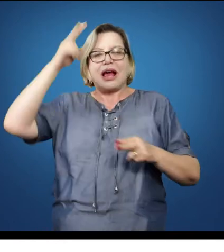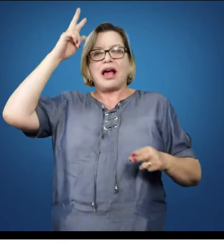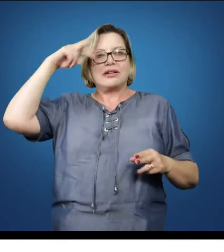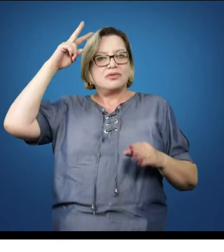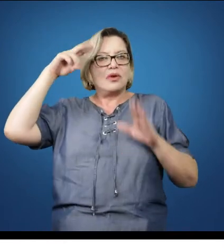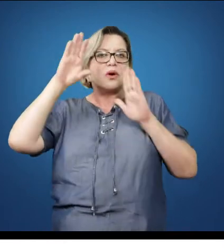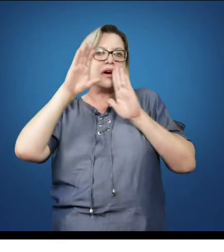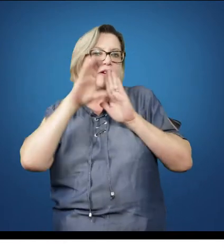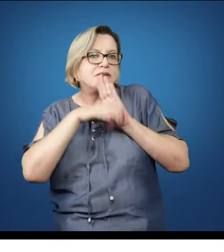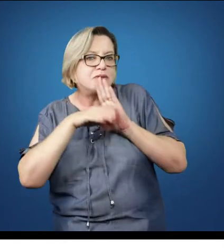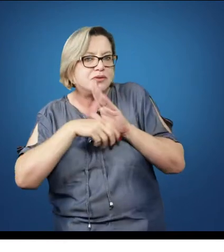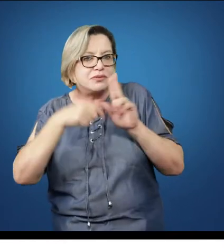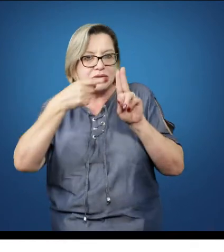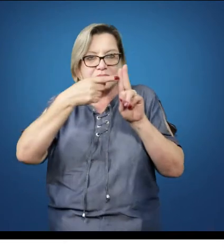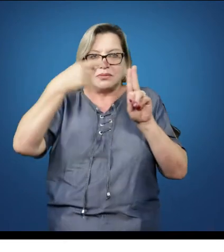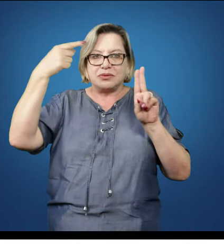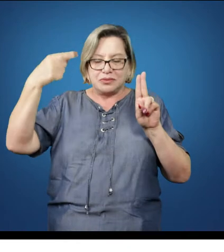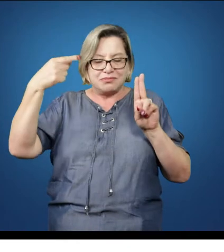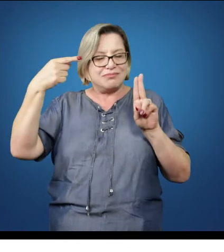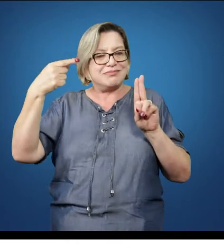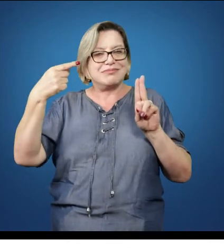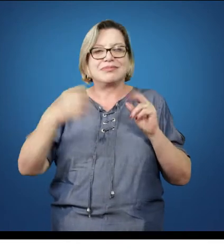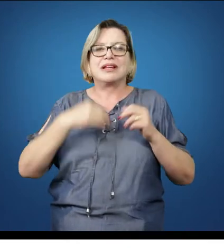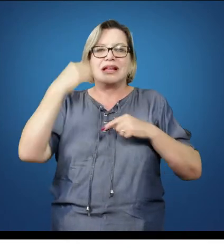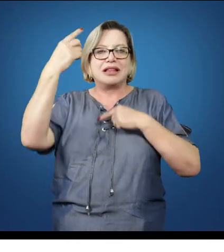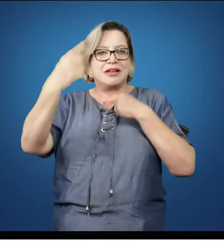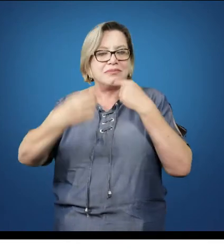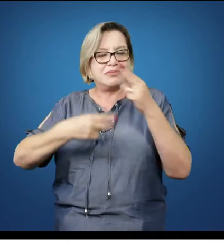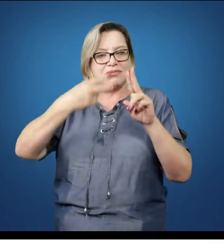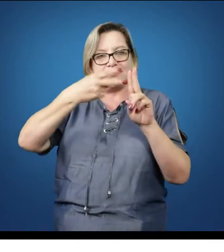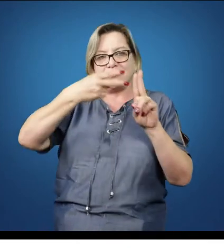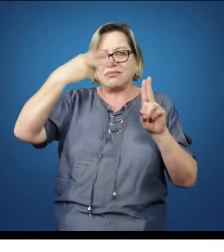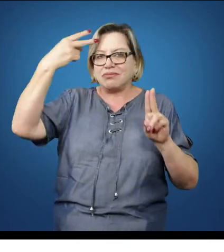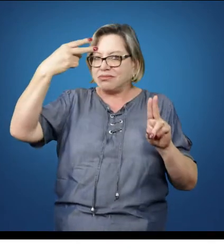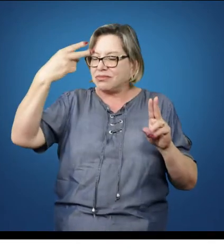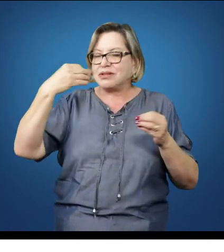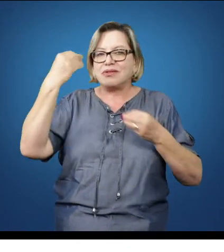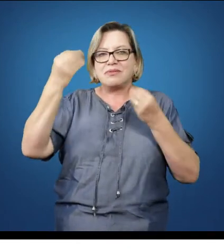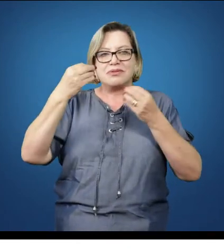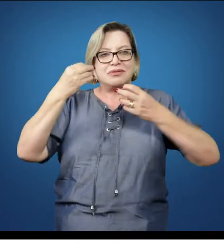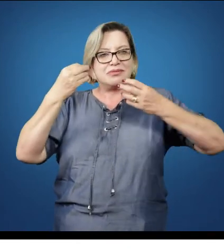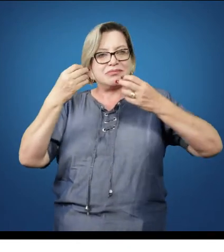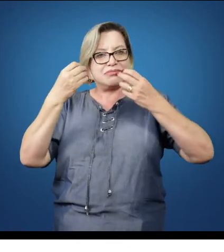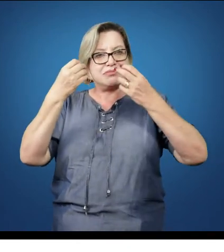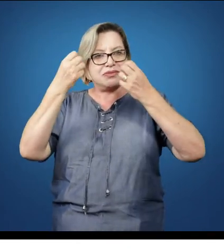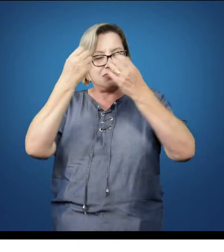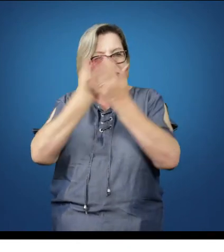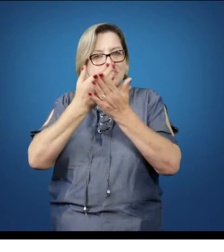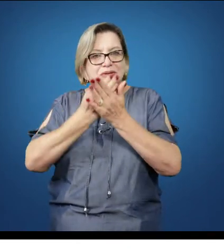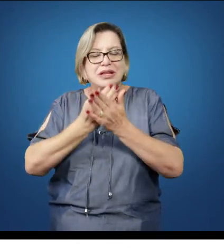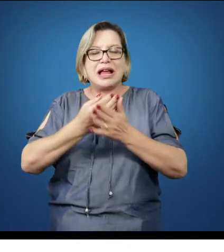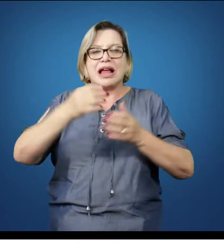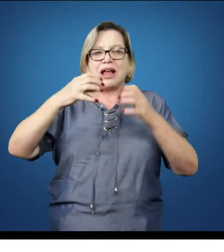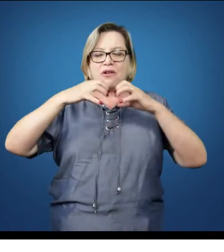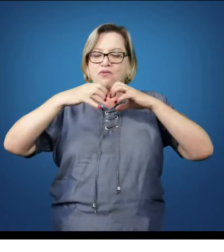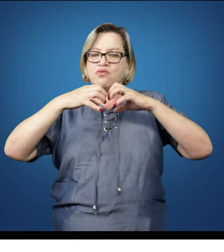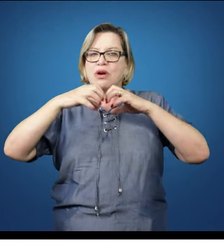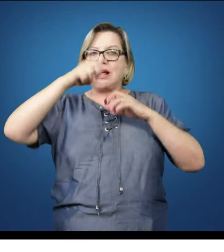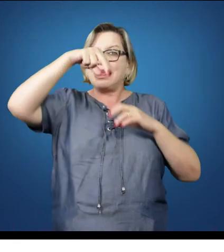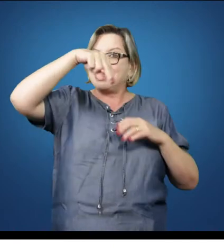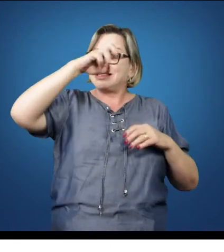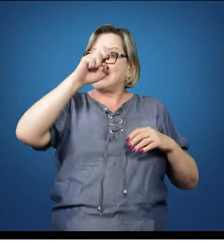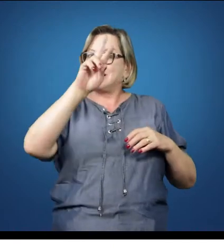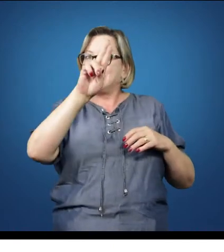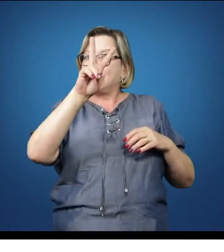primeira unidade depois vamos passar por uma próxima unidade onde vamos trabalhar com o sistema nervoso e em seguida o sistema